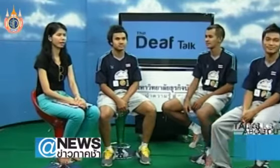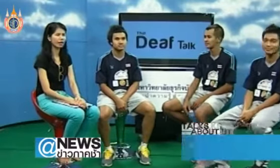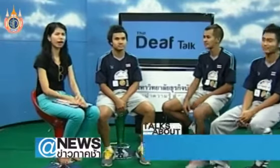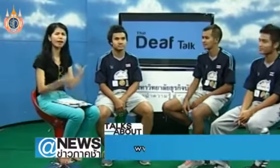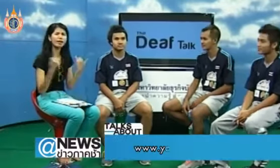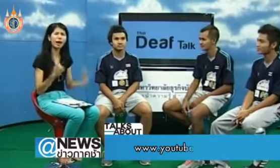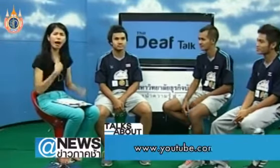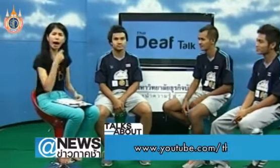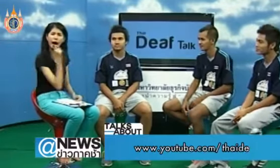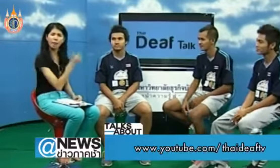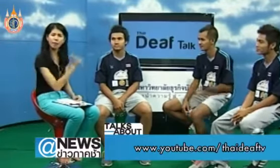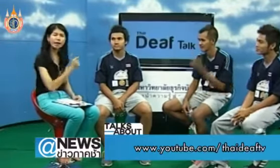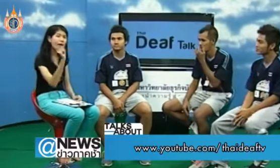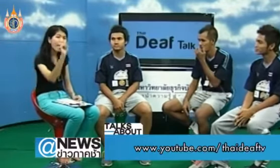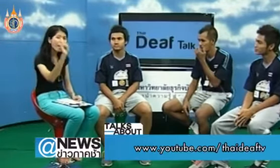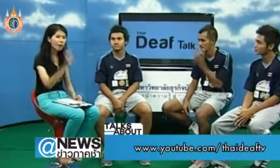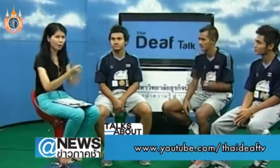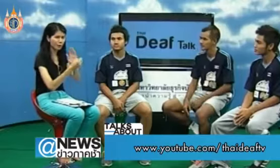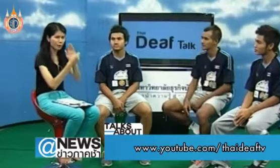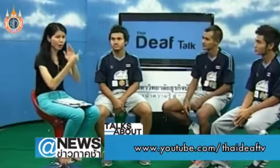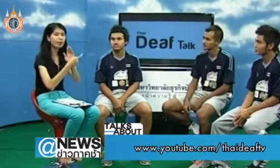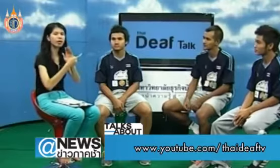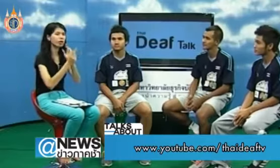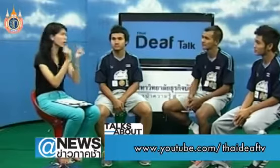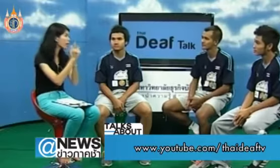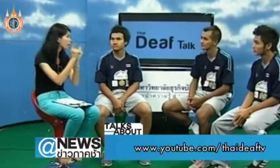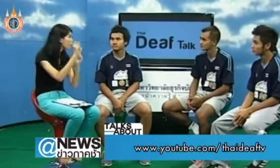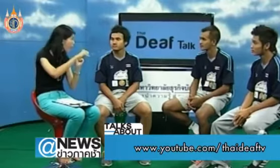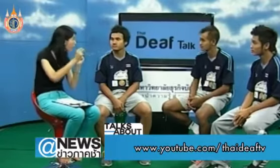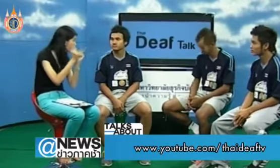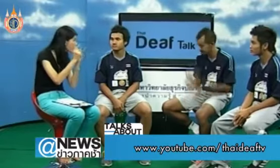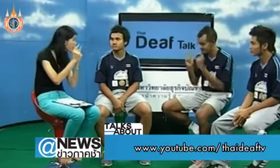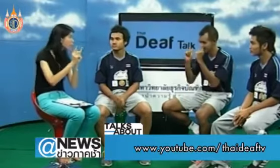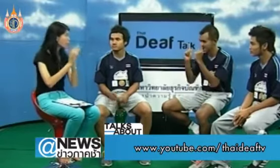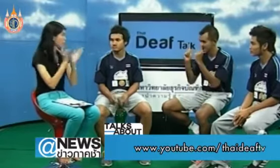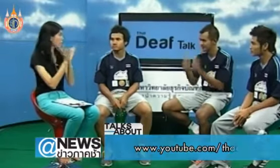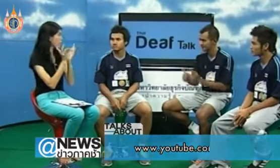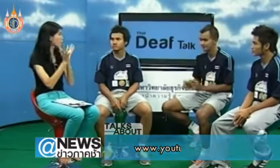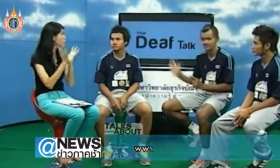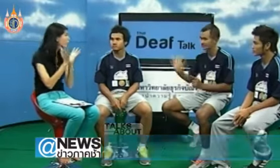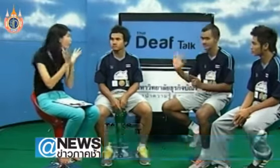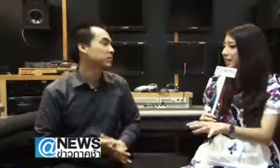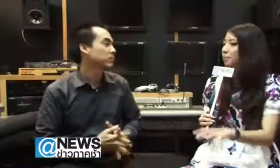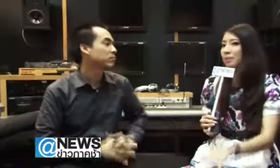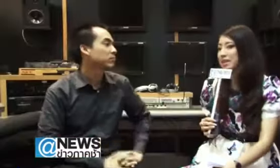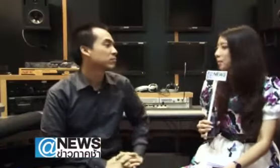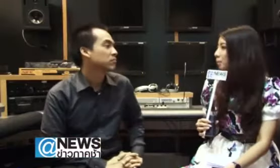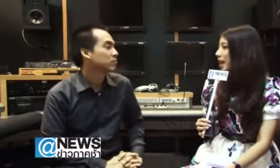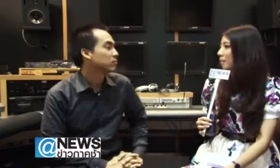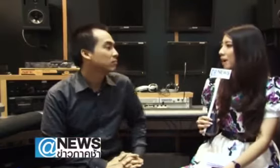ไม่ได้ยุ่งยากมากซับซ้อนมากแล้วก็สามก็คือมันก็เป็นสื่อที่เป็นทางเลือกใหม่ที่ทำให้เข้ามาได้ง่ายครับ อย่างนี้แล้วประมาณจำนวนได้ไหมค